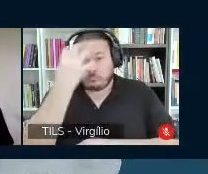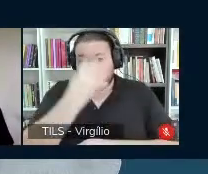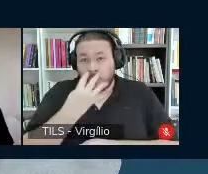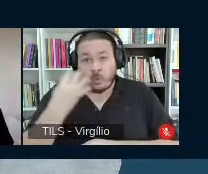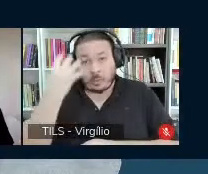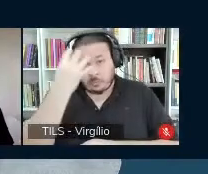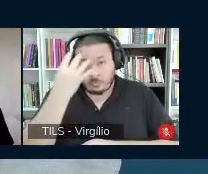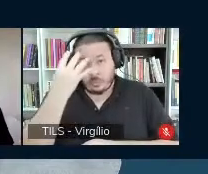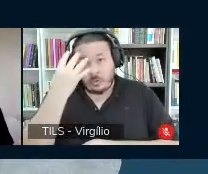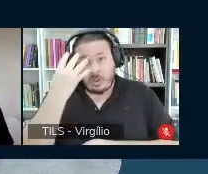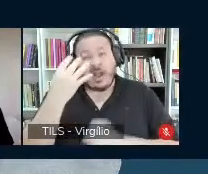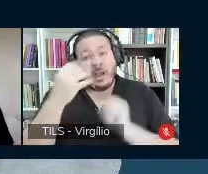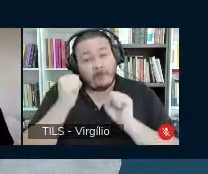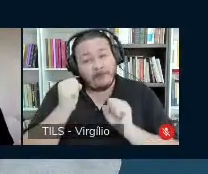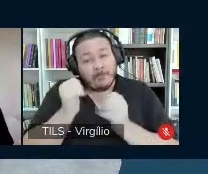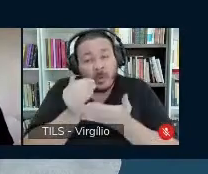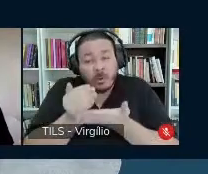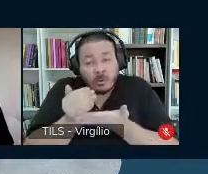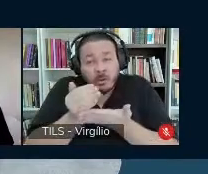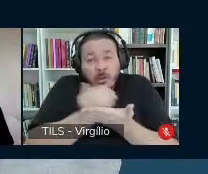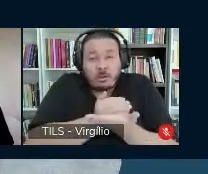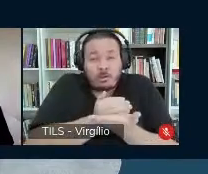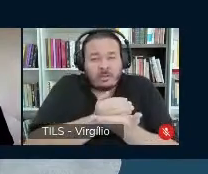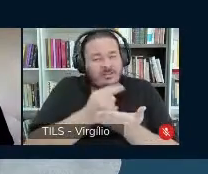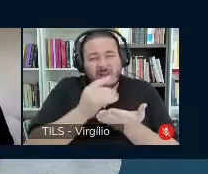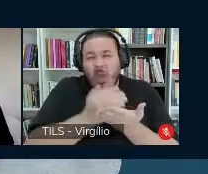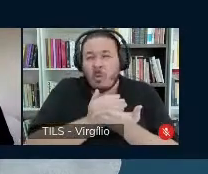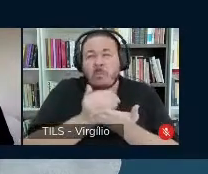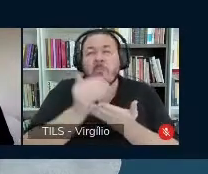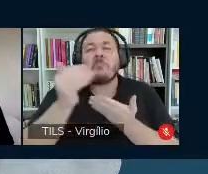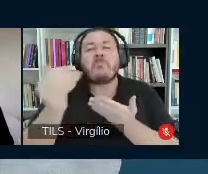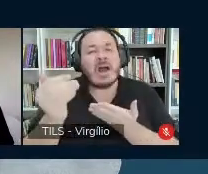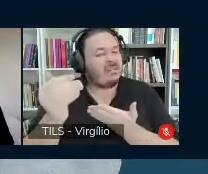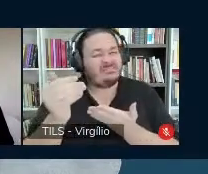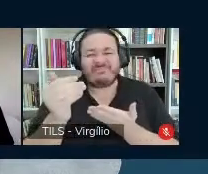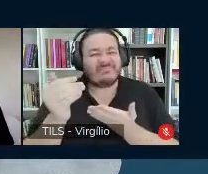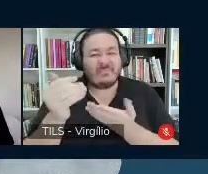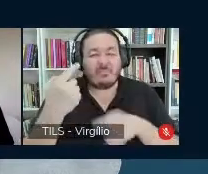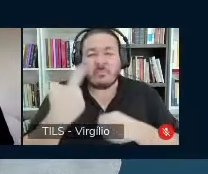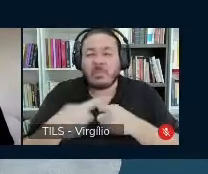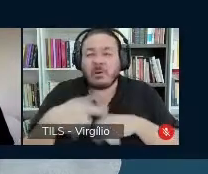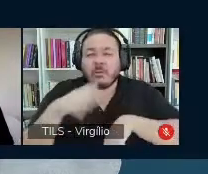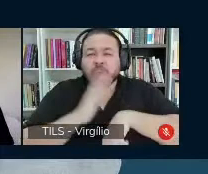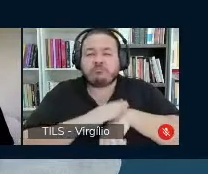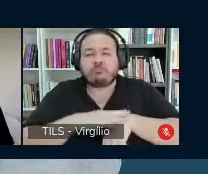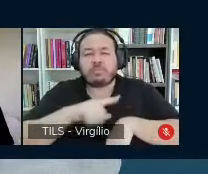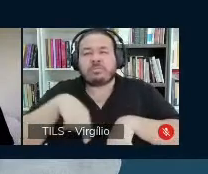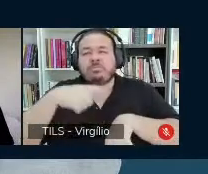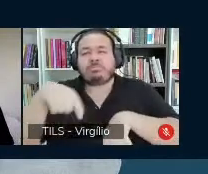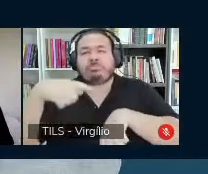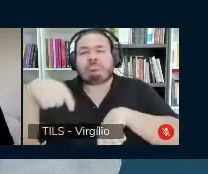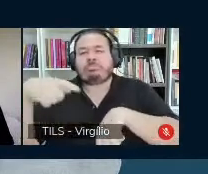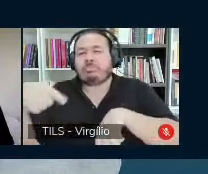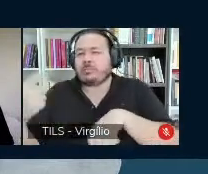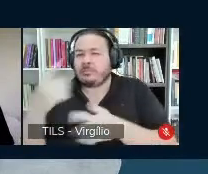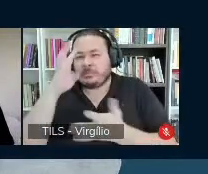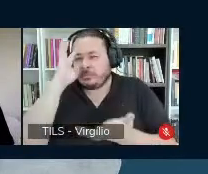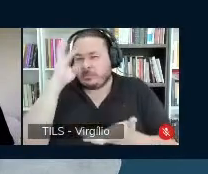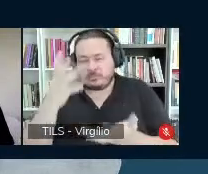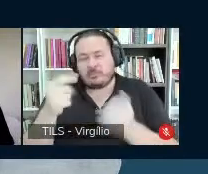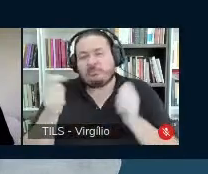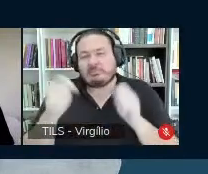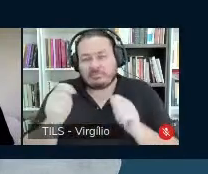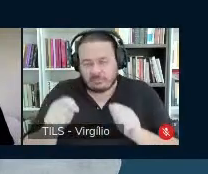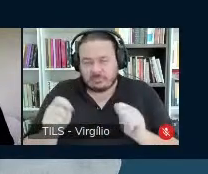menos, eu não deixo passar de 4 horas, porque é muito tempo para se resolver uma questão que se pode